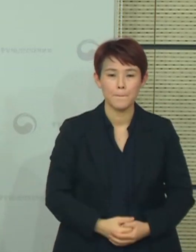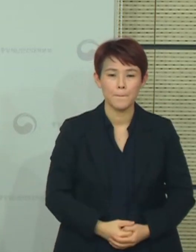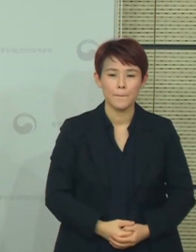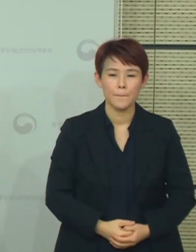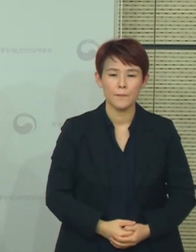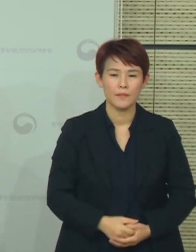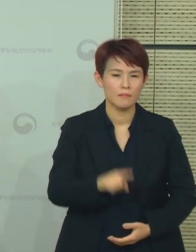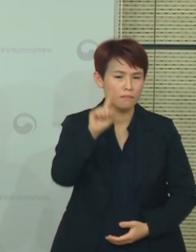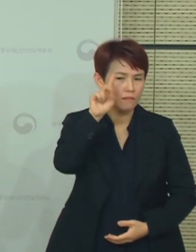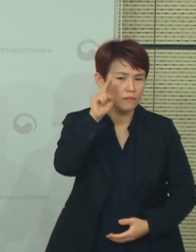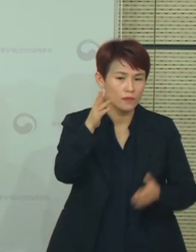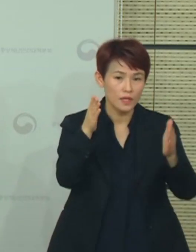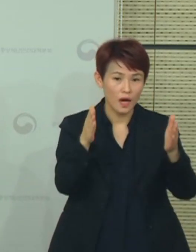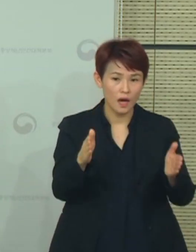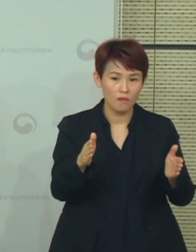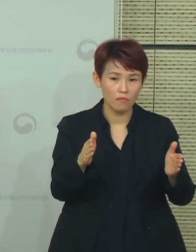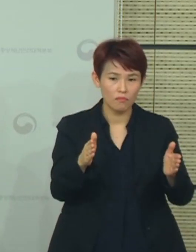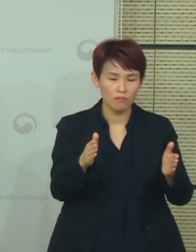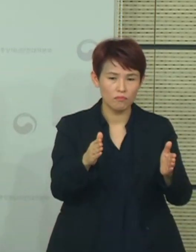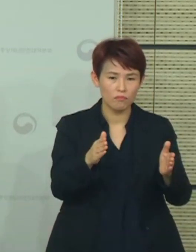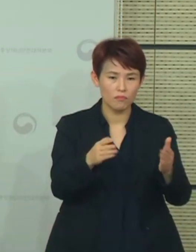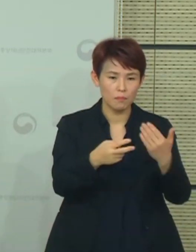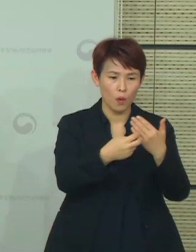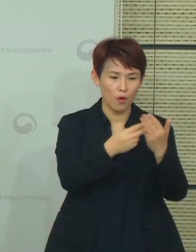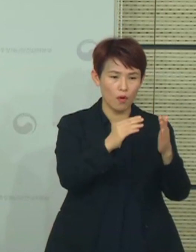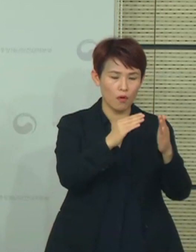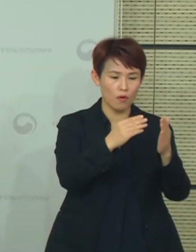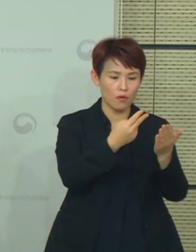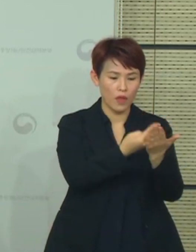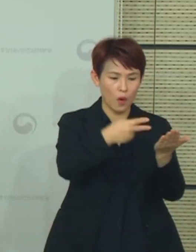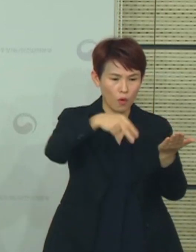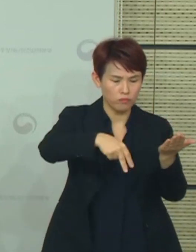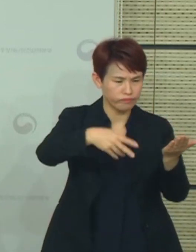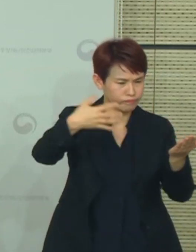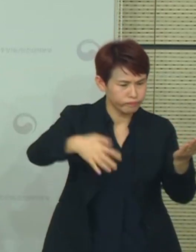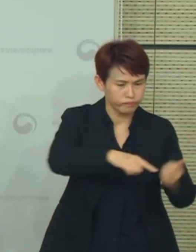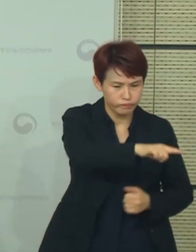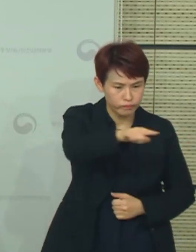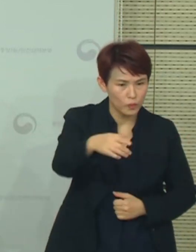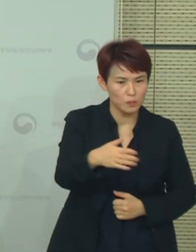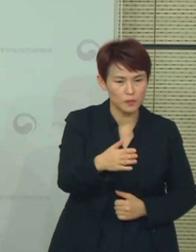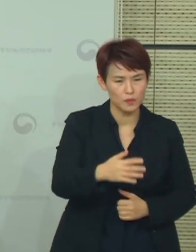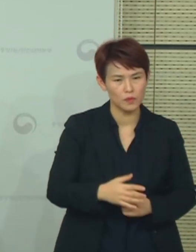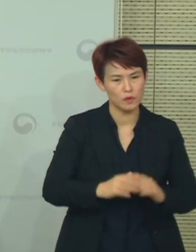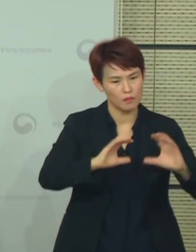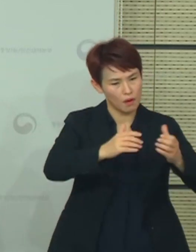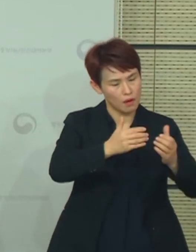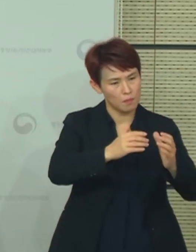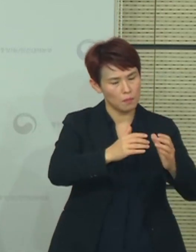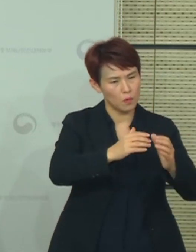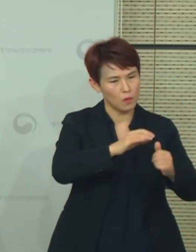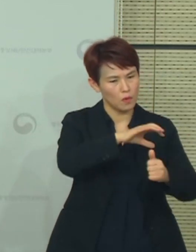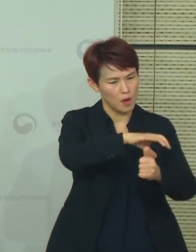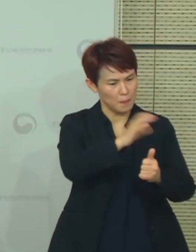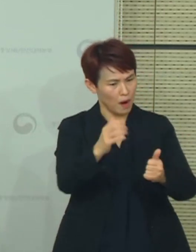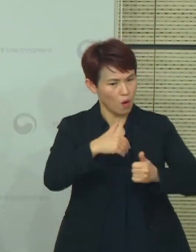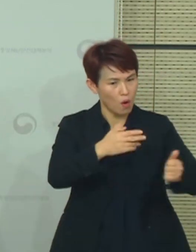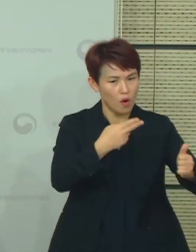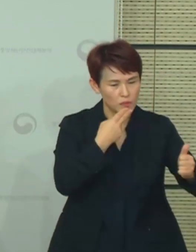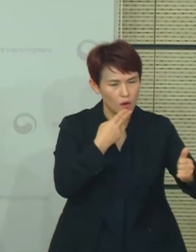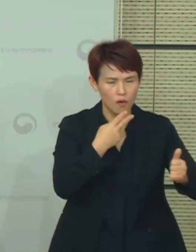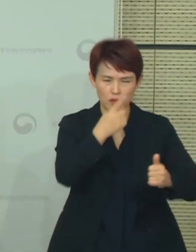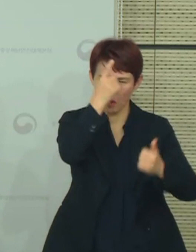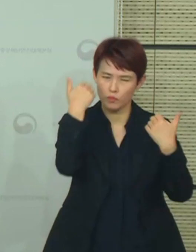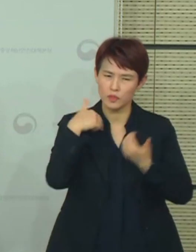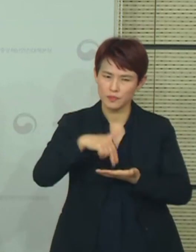지금 이틀째 그 퇴원자가 나오지 않고 있는데 이게 그 정부 입장이 앞으로 조금 더 신중한 그 입장을